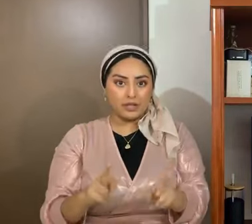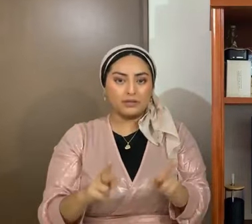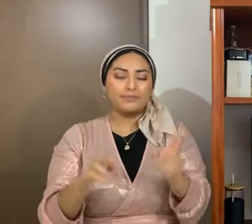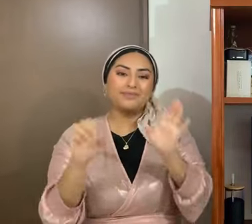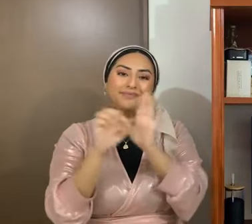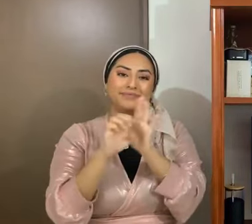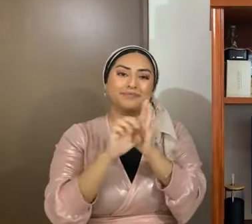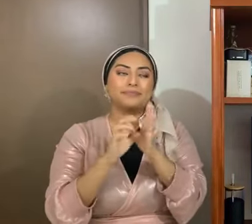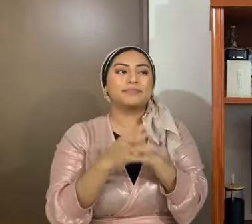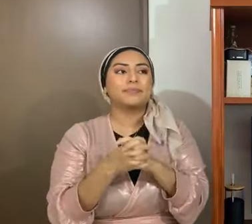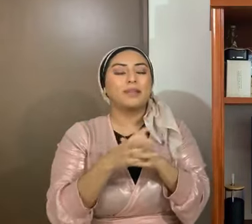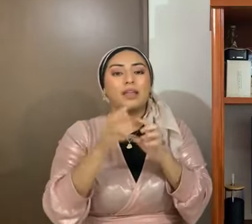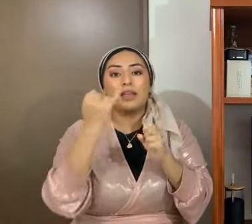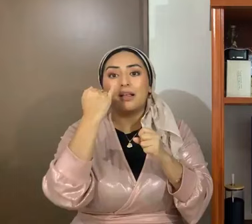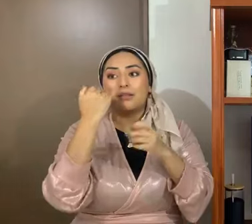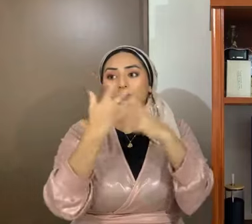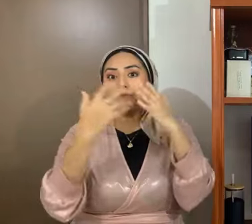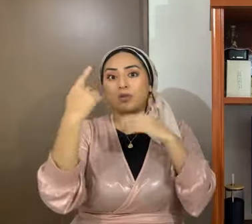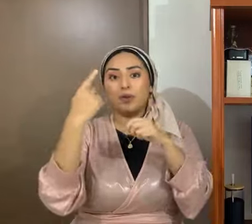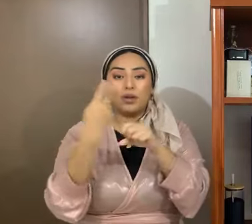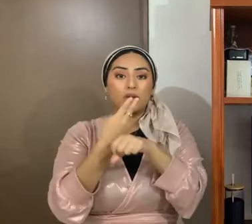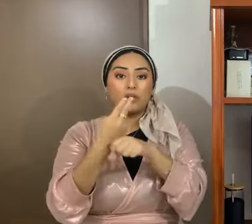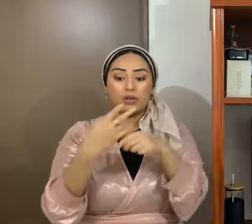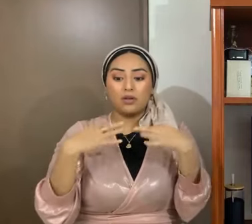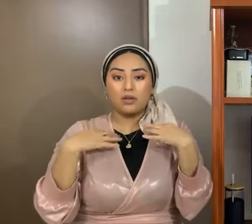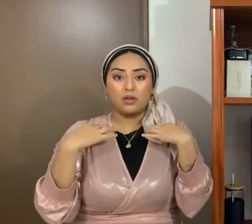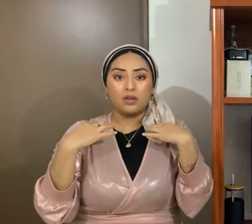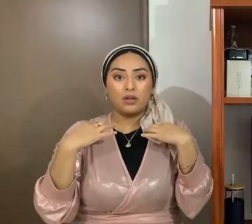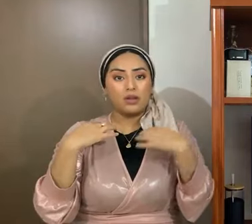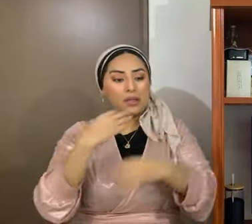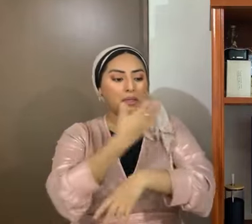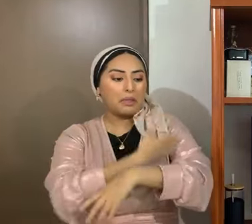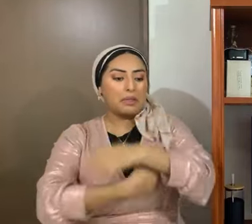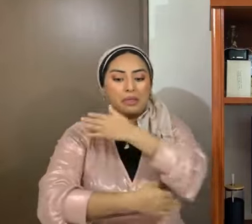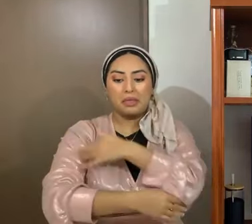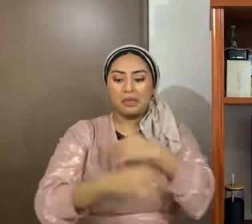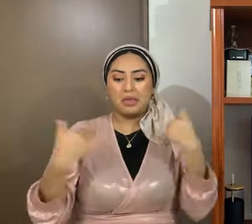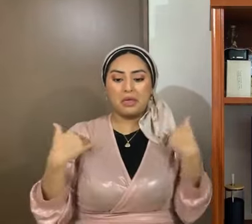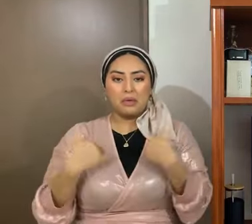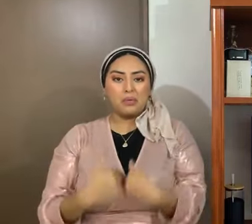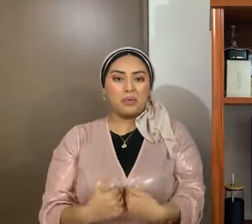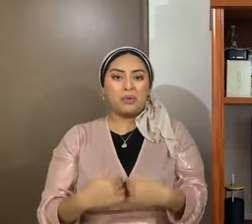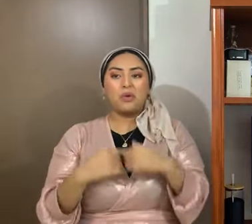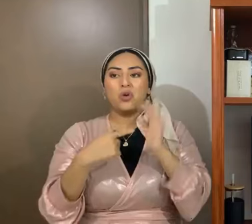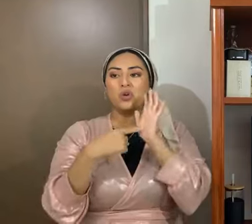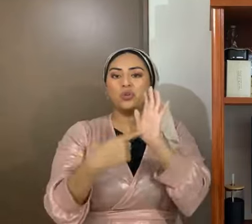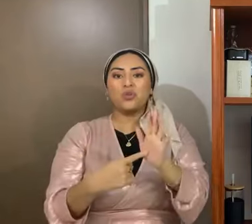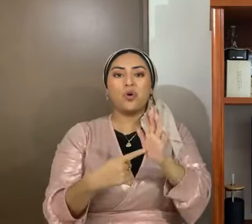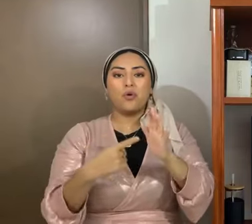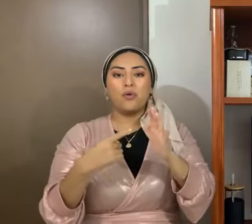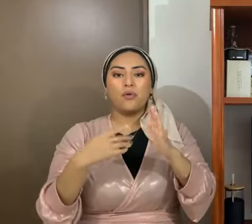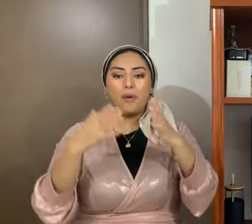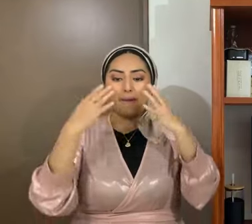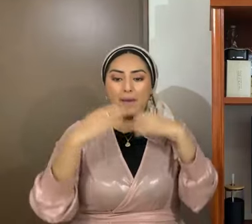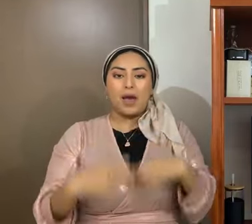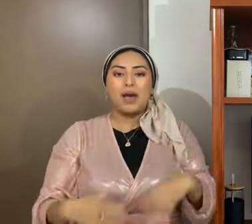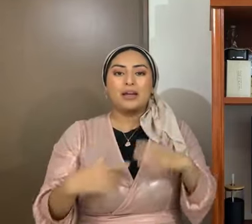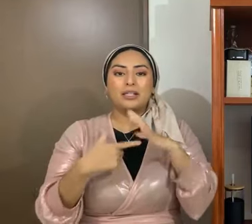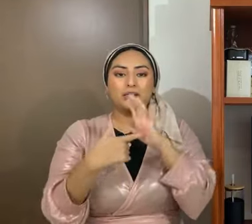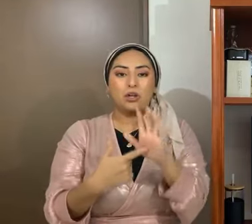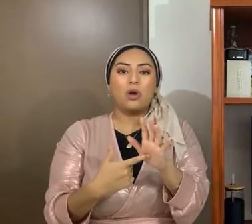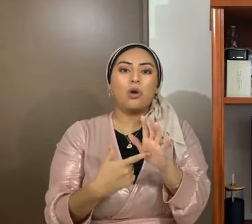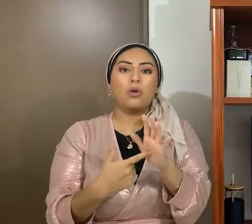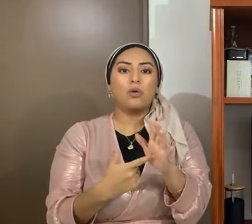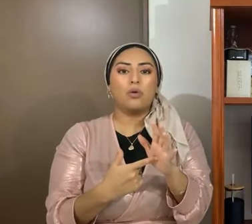Por ejemplo, si alguien se usa ropa que no es recatada, que muestra su cuerpo, que